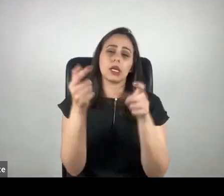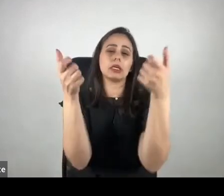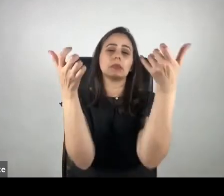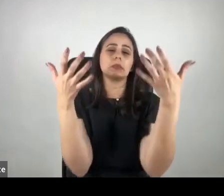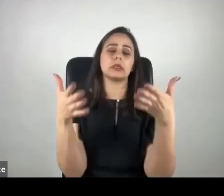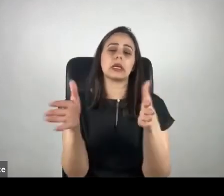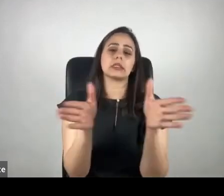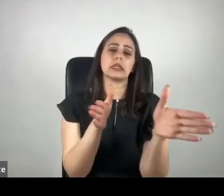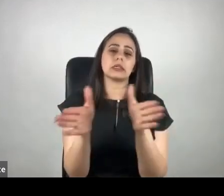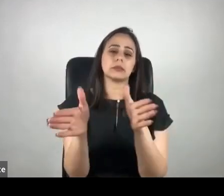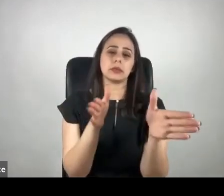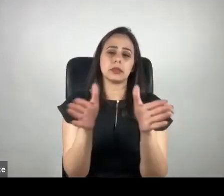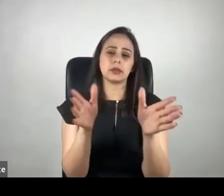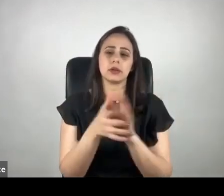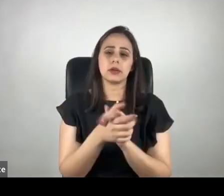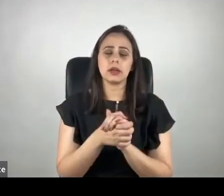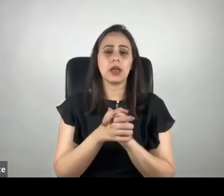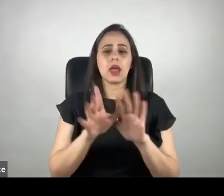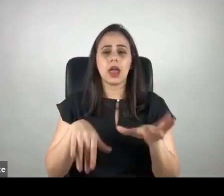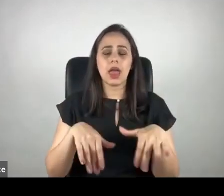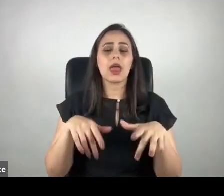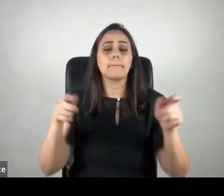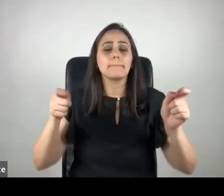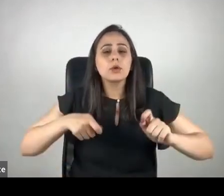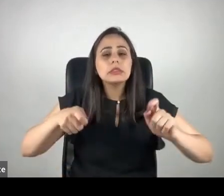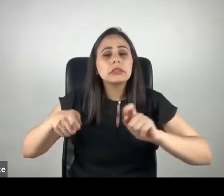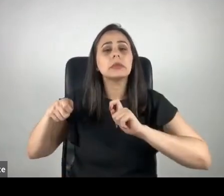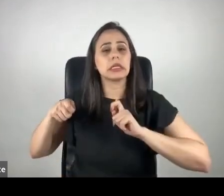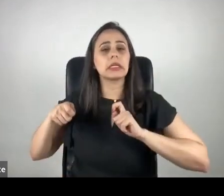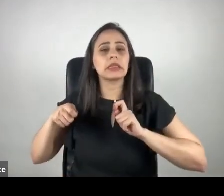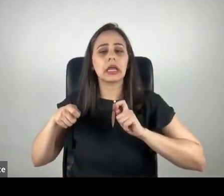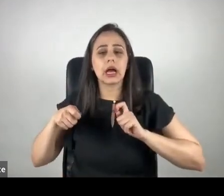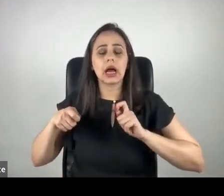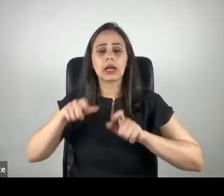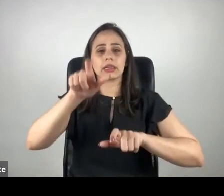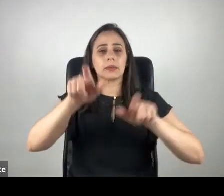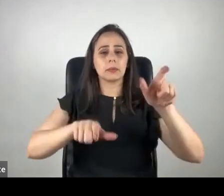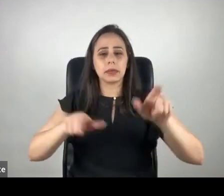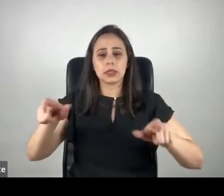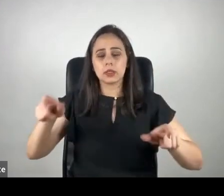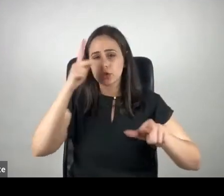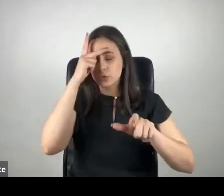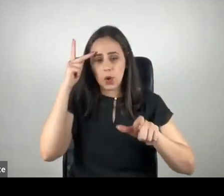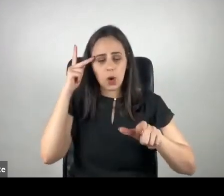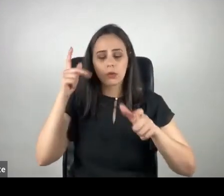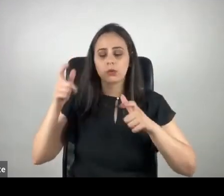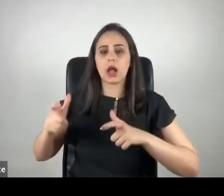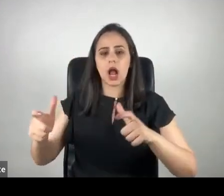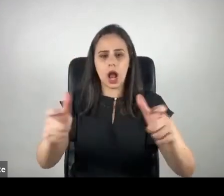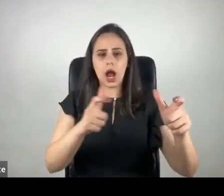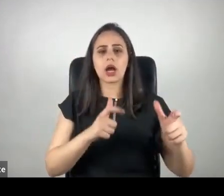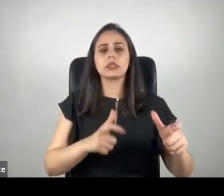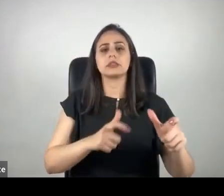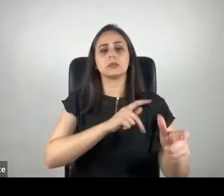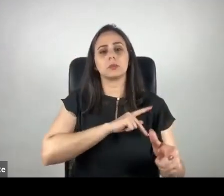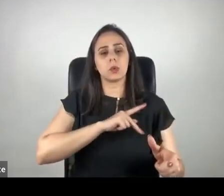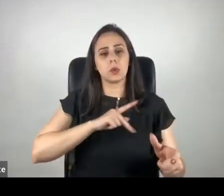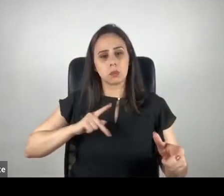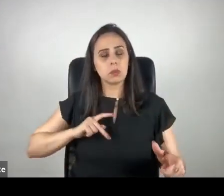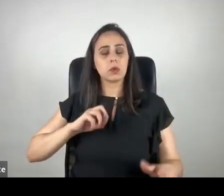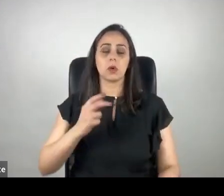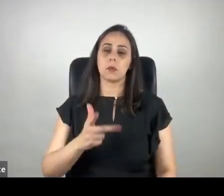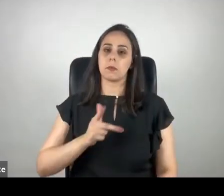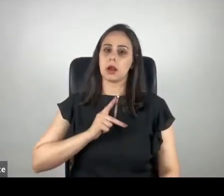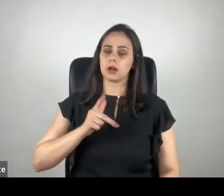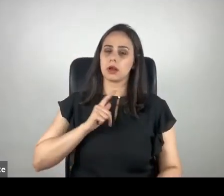Então, acessibilidade é um conjunto de condições e possibilidades para que todas as pessoas possam usar espaço público ou privado com autonomia e